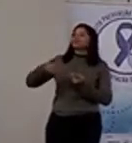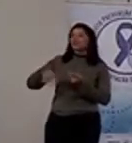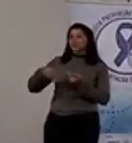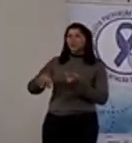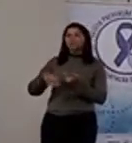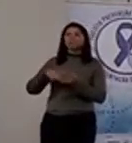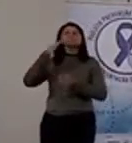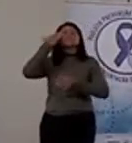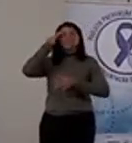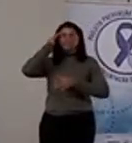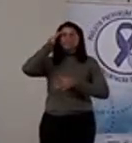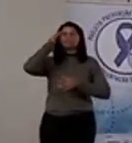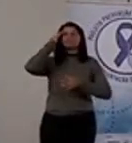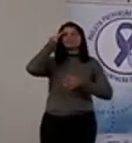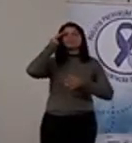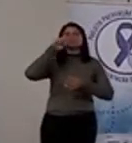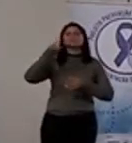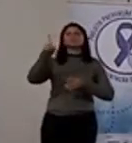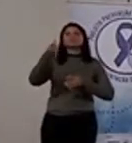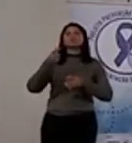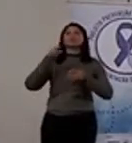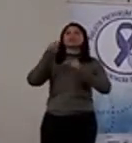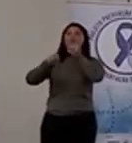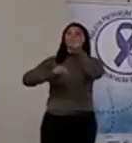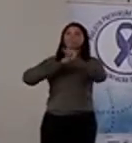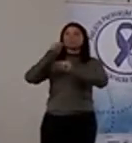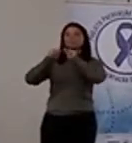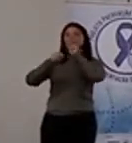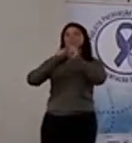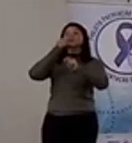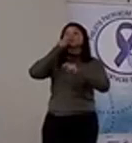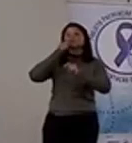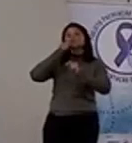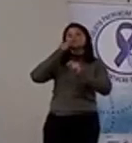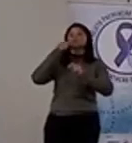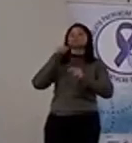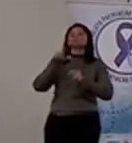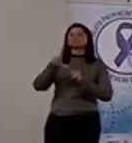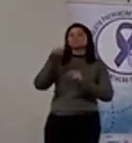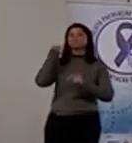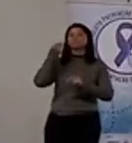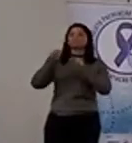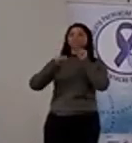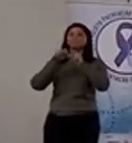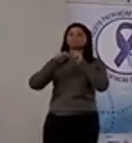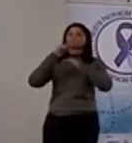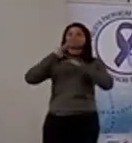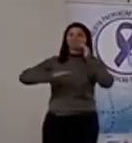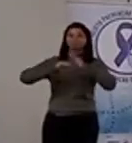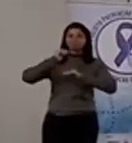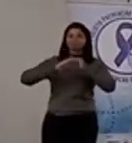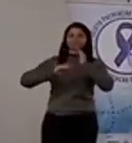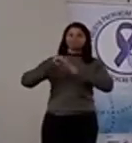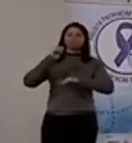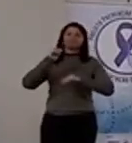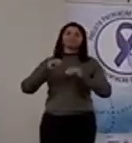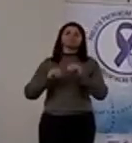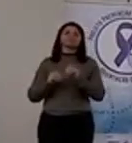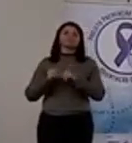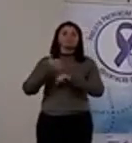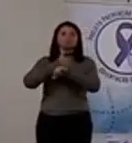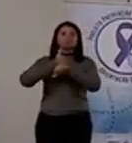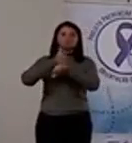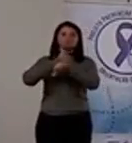essa questão. Muitas mulheres estão numa fase que preferem investir na carreira delas. Então, assim, ela sabe que tem o bebê agora, e de